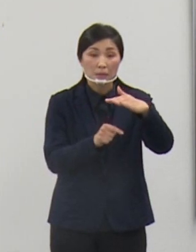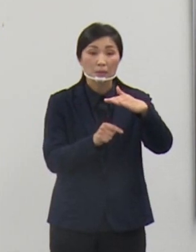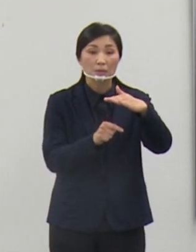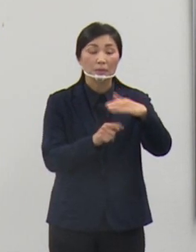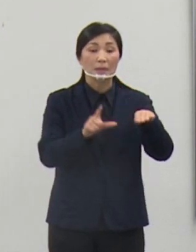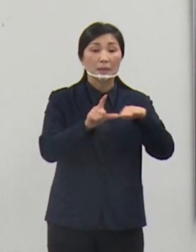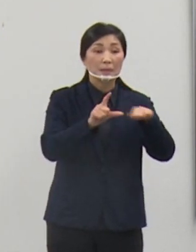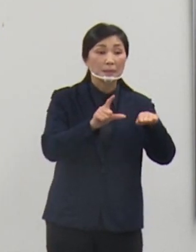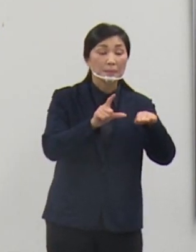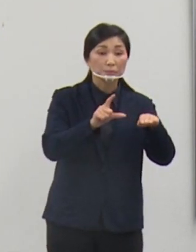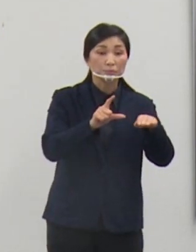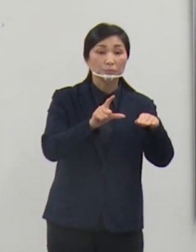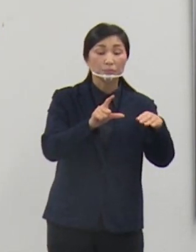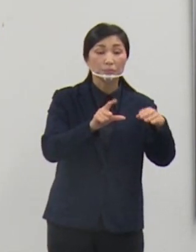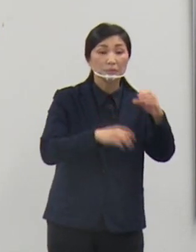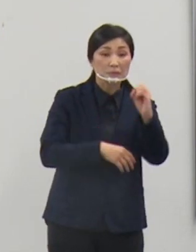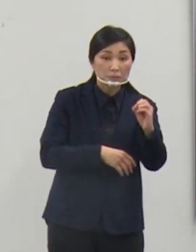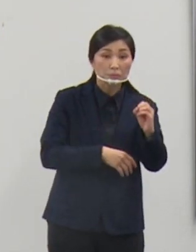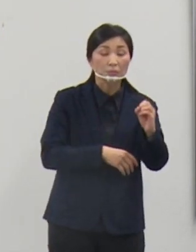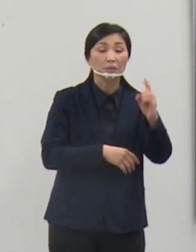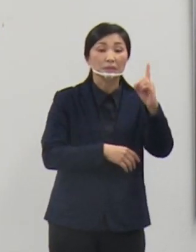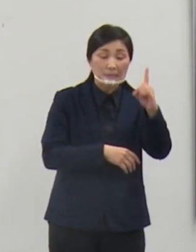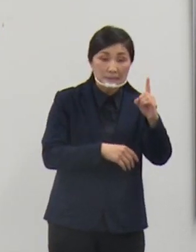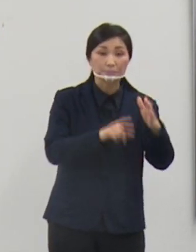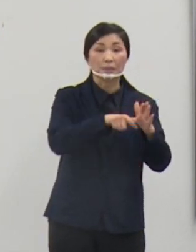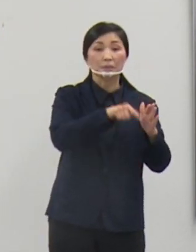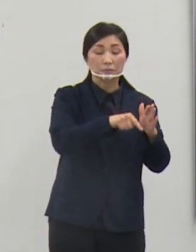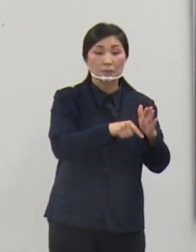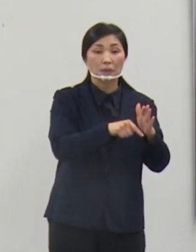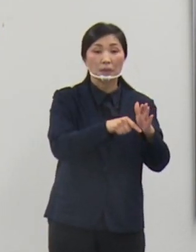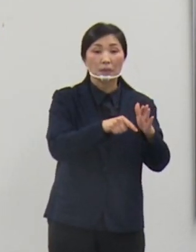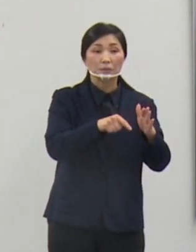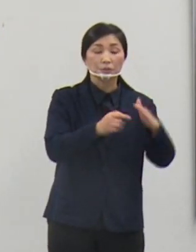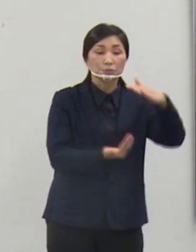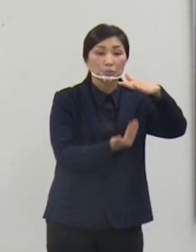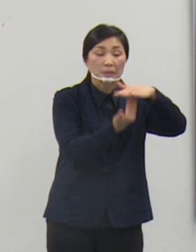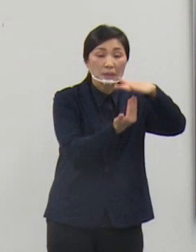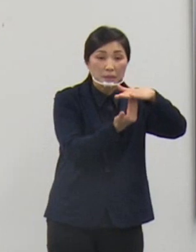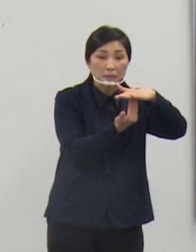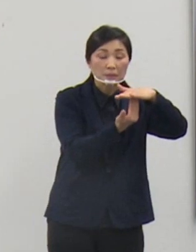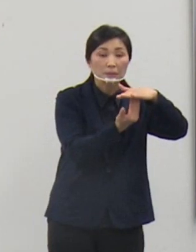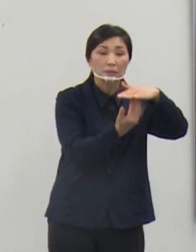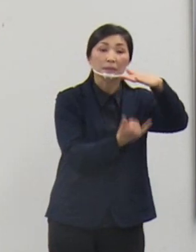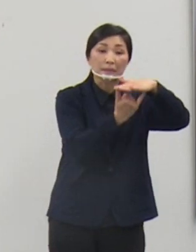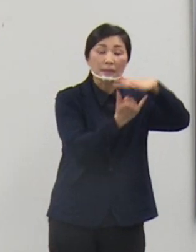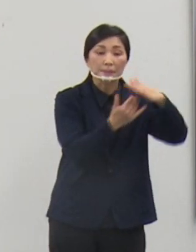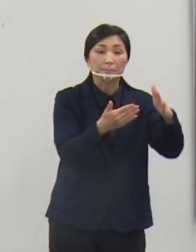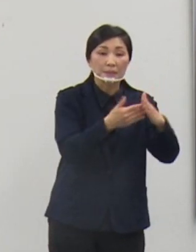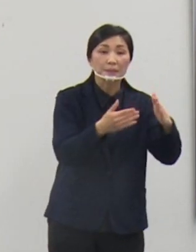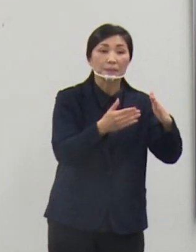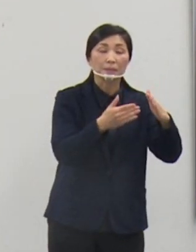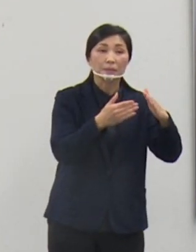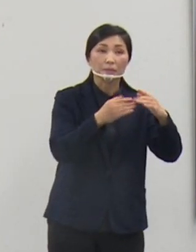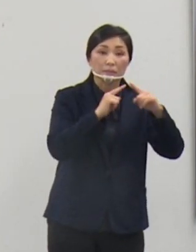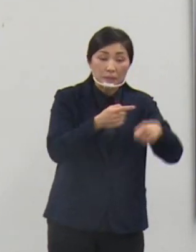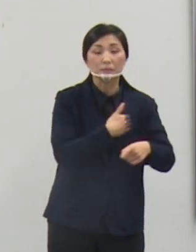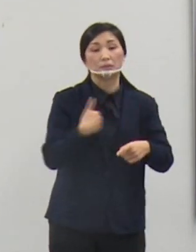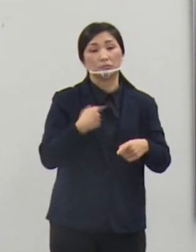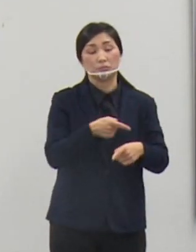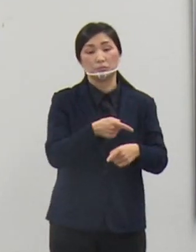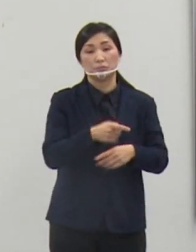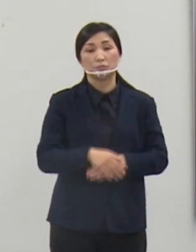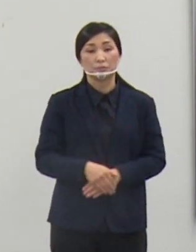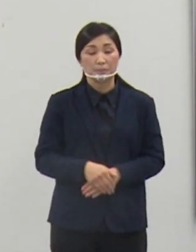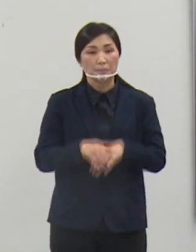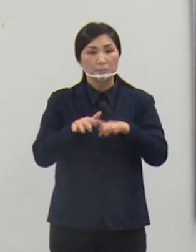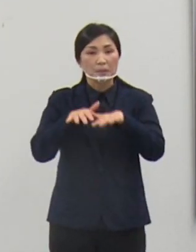ベル0または1の場合は収容定員までということになります。人数上限につきましては、まん